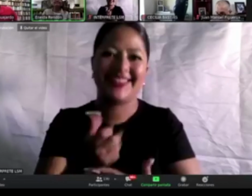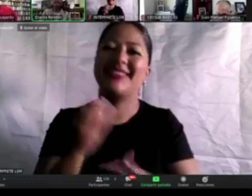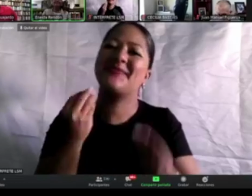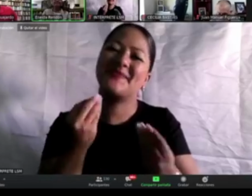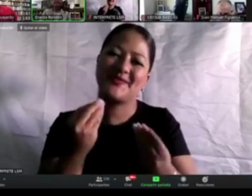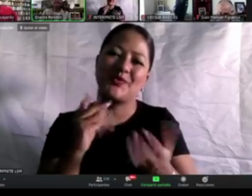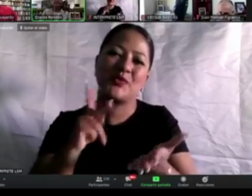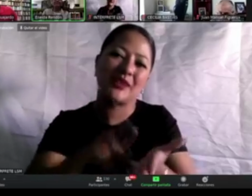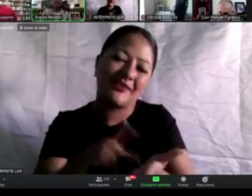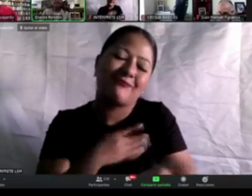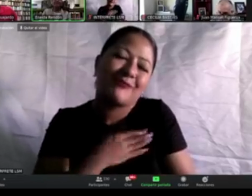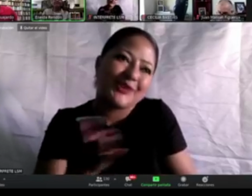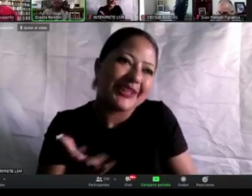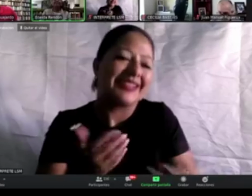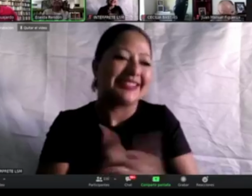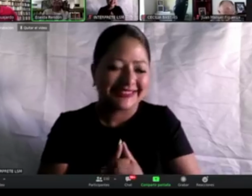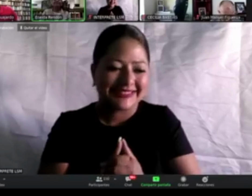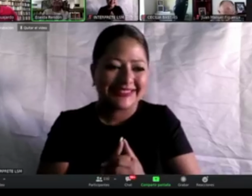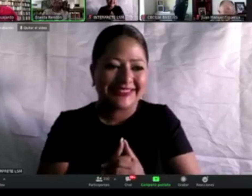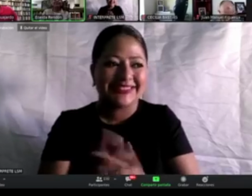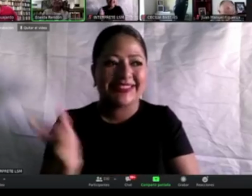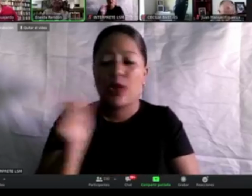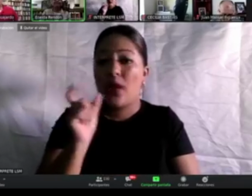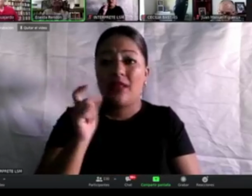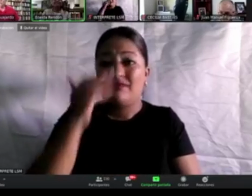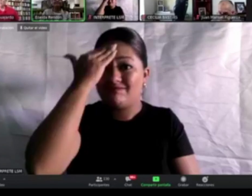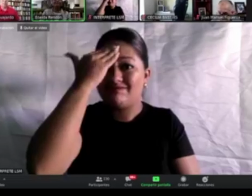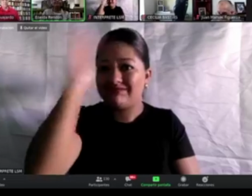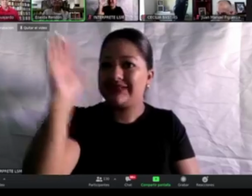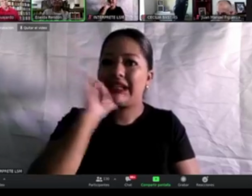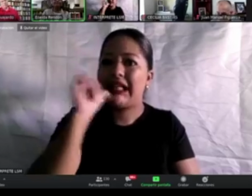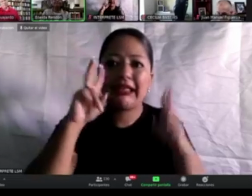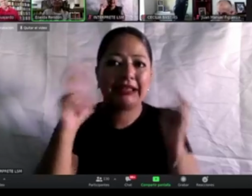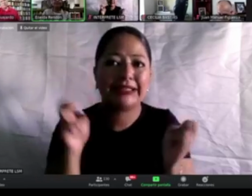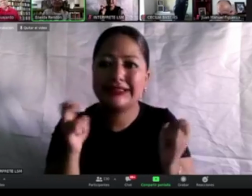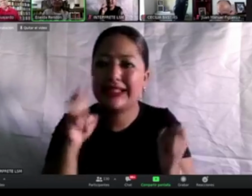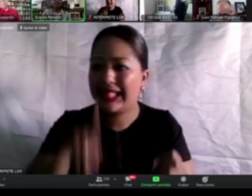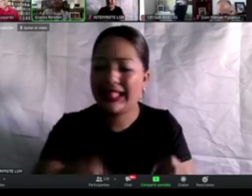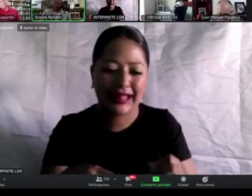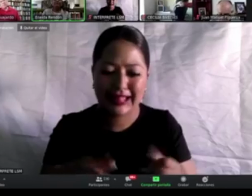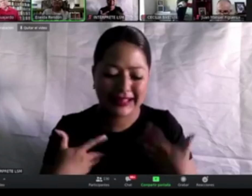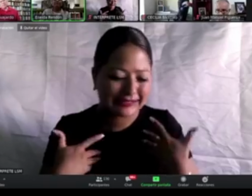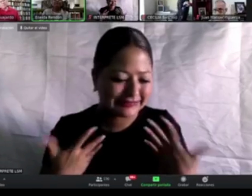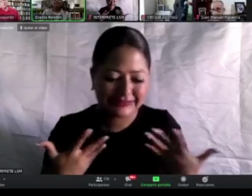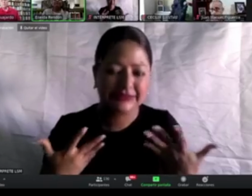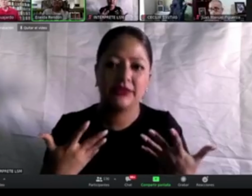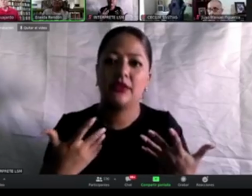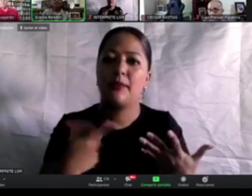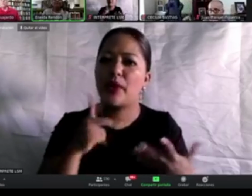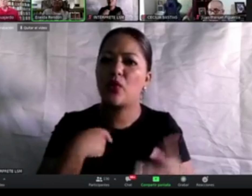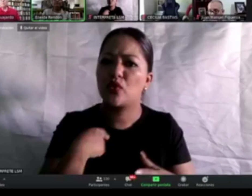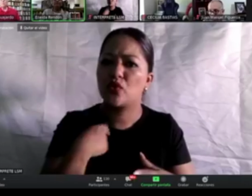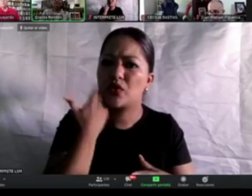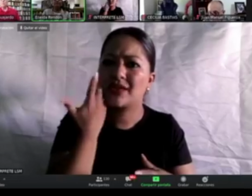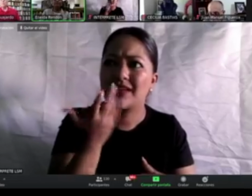veces cuando no conocemos del tema y que nos interesamos mucho en el tema somos más flexibles